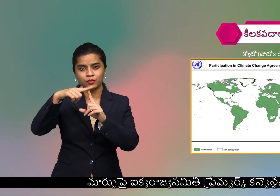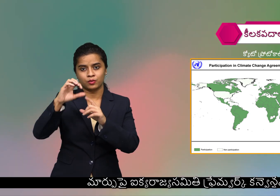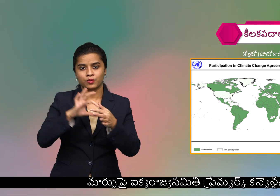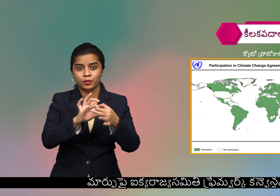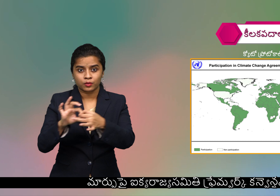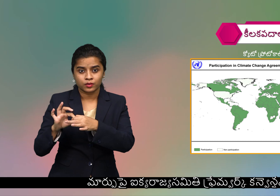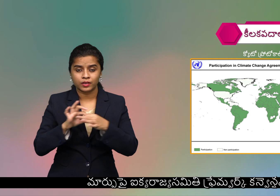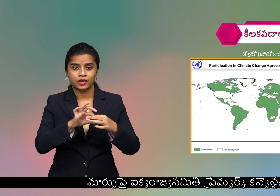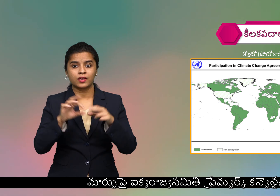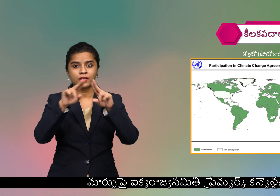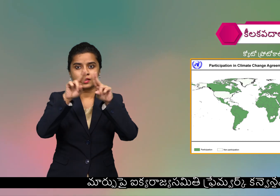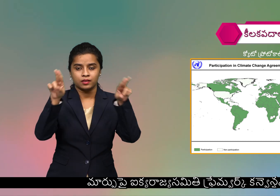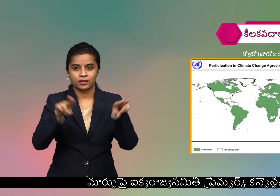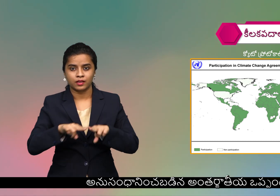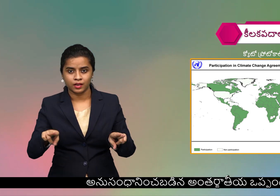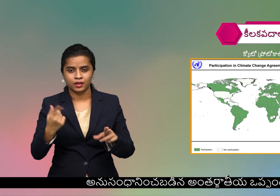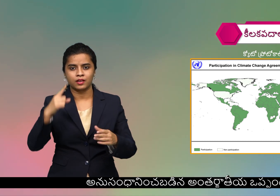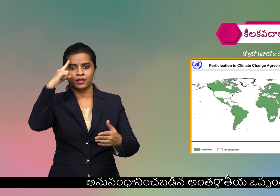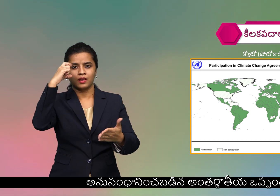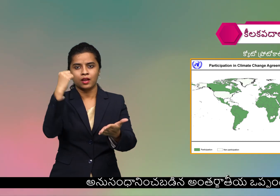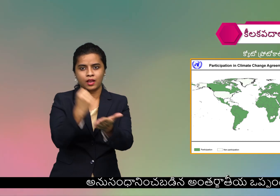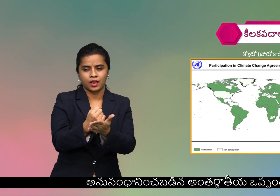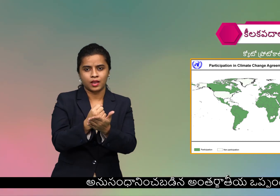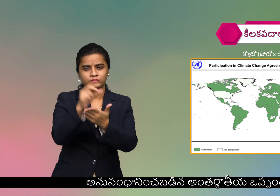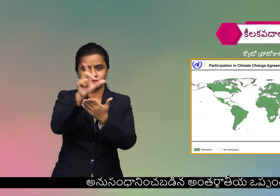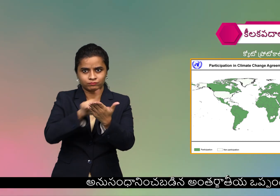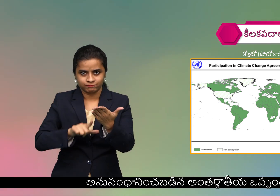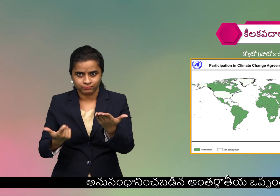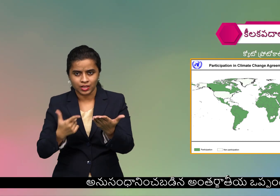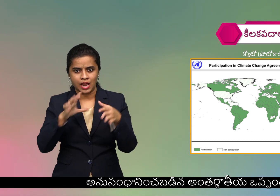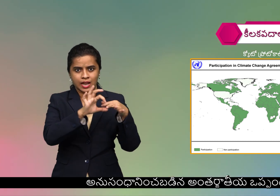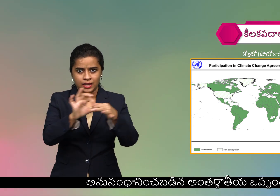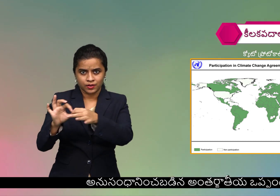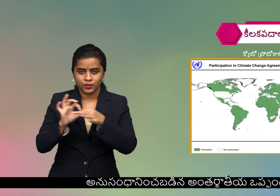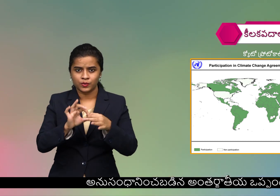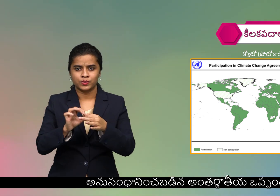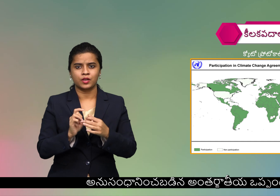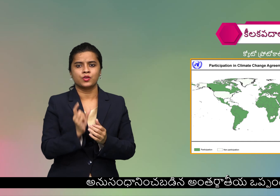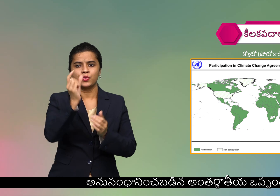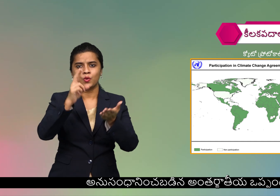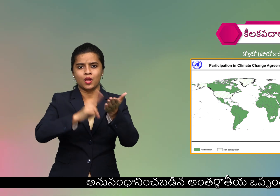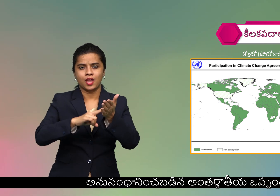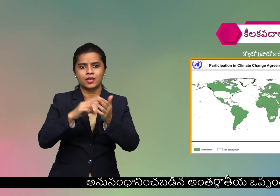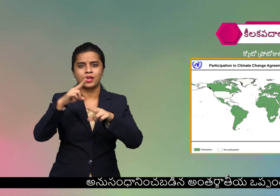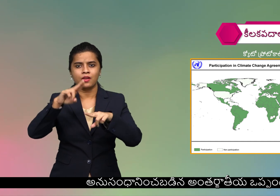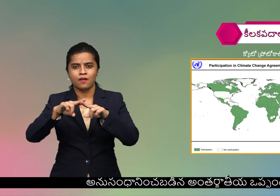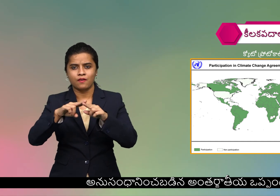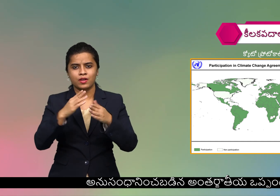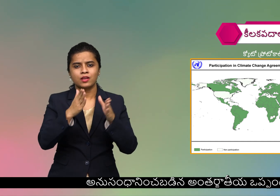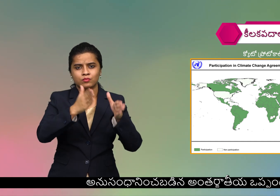ఐక్యరాజ్యసమితి ఫ్రేమ్వర్క్ కన్వెన్షన్కు అనుసంధానించబడిన అంతర్జాతీయ ఒప్పందం.